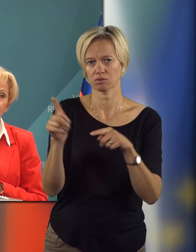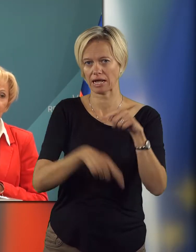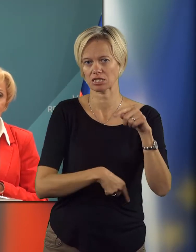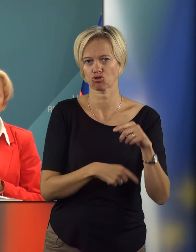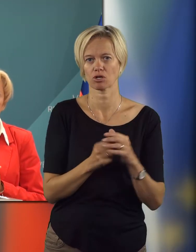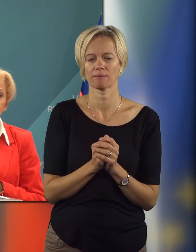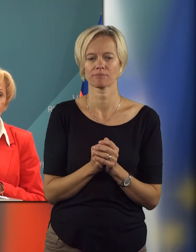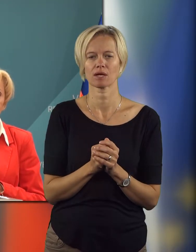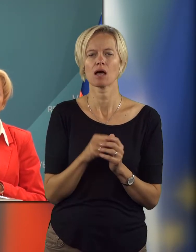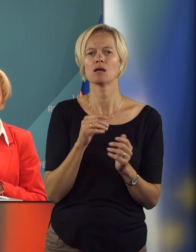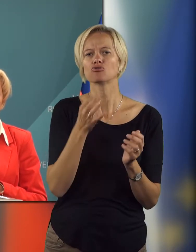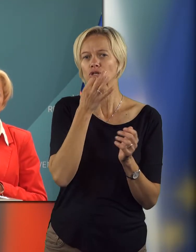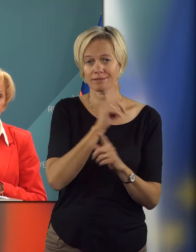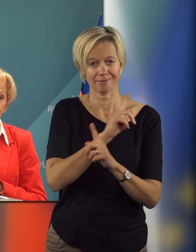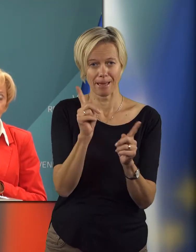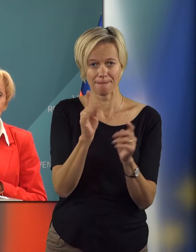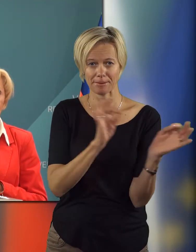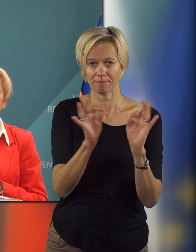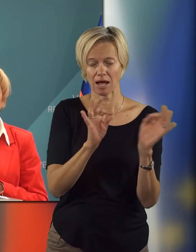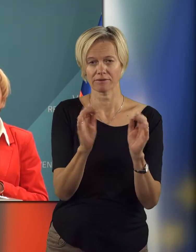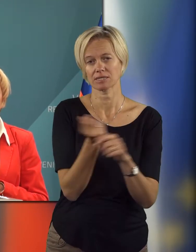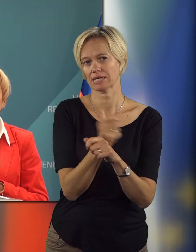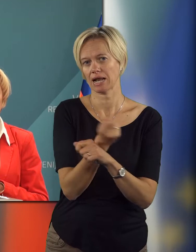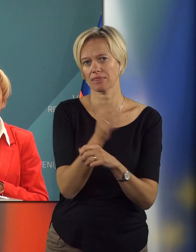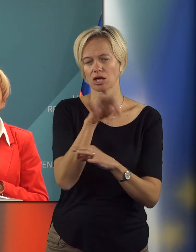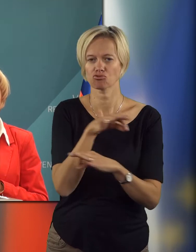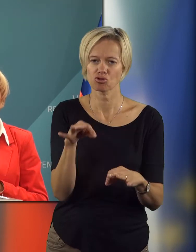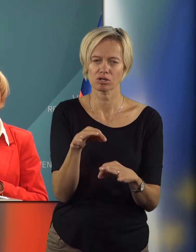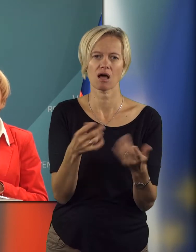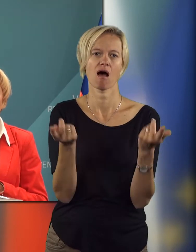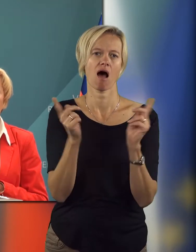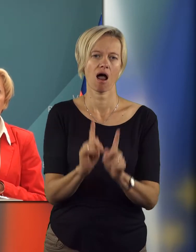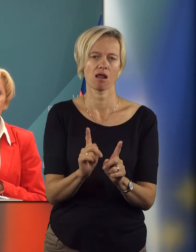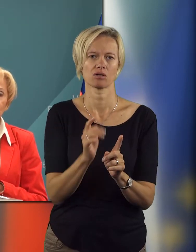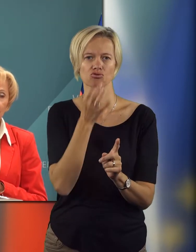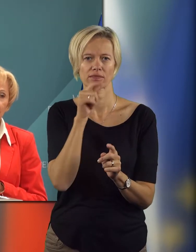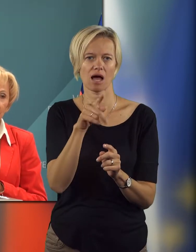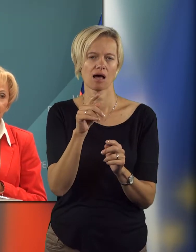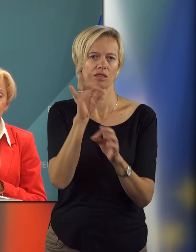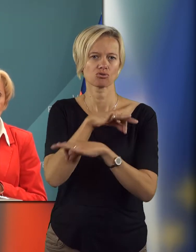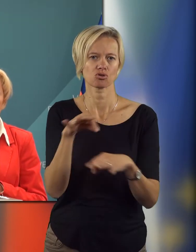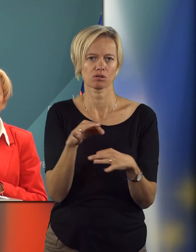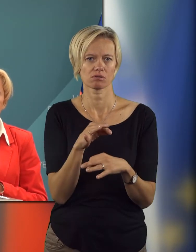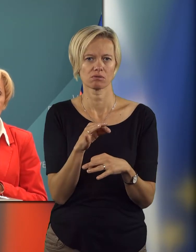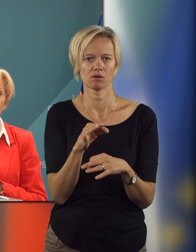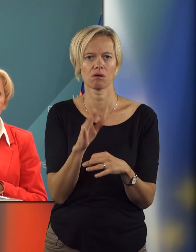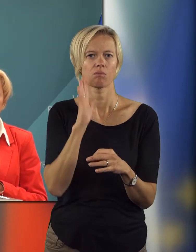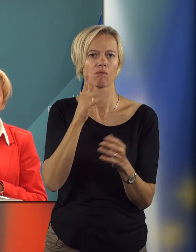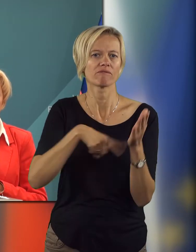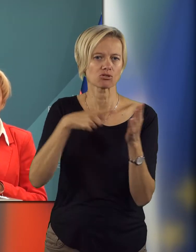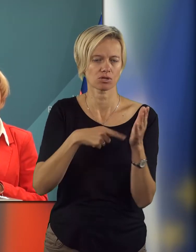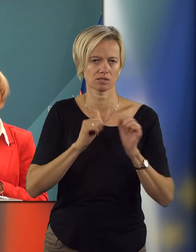razrešila. Gre recimo za to, če se ne pripravi sanacijskega načrta ali če ta načrt, ne vem,